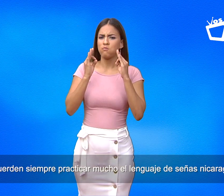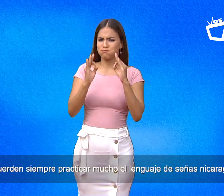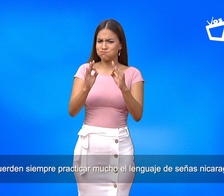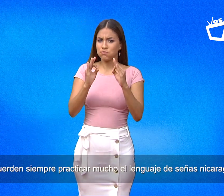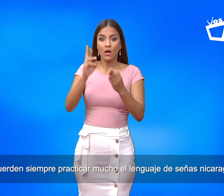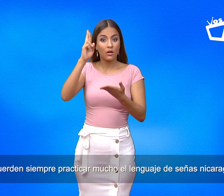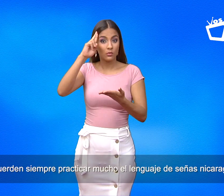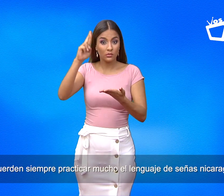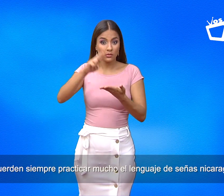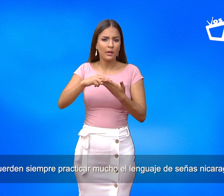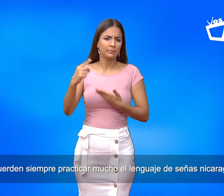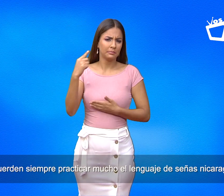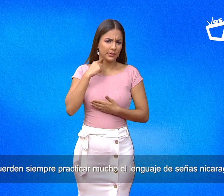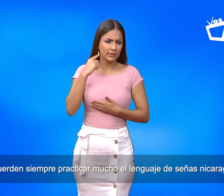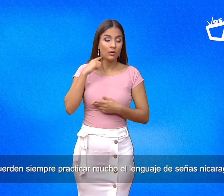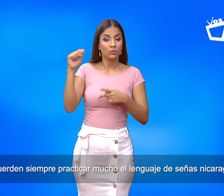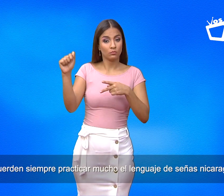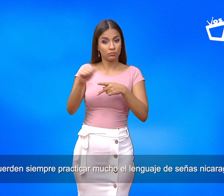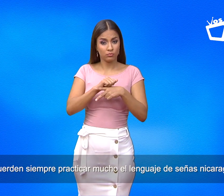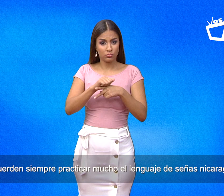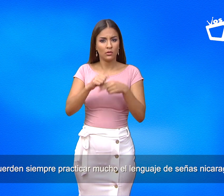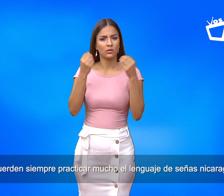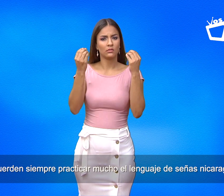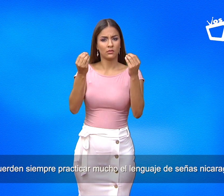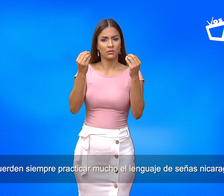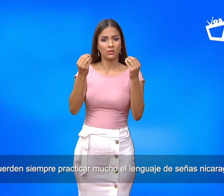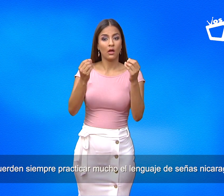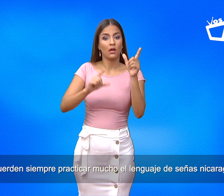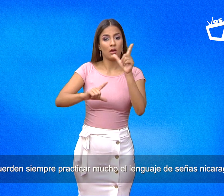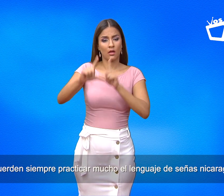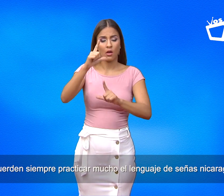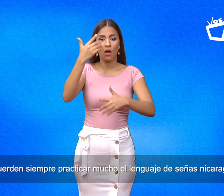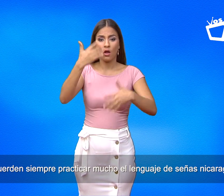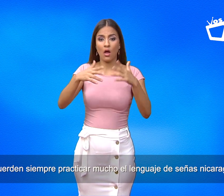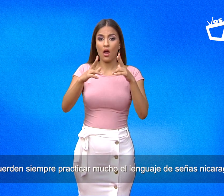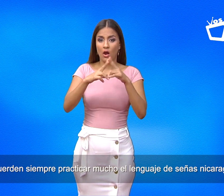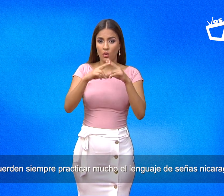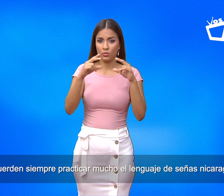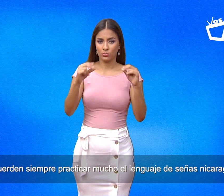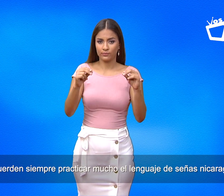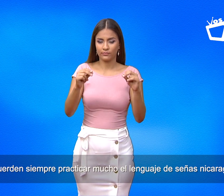muy bien recuerden siempre practicar mucho lenguaje de señas nicaragüense